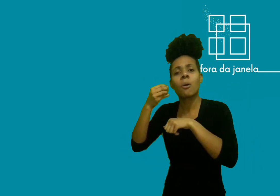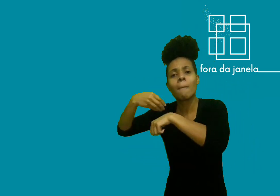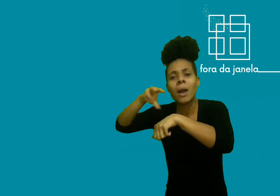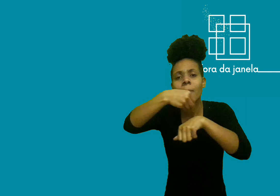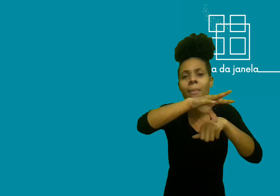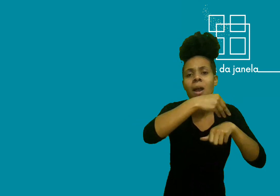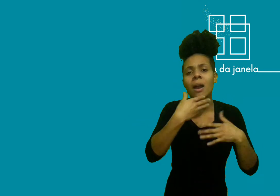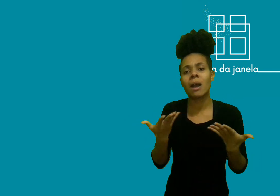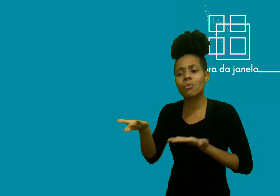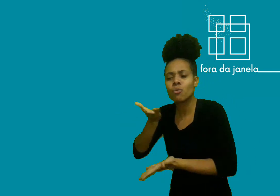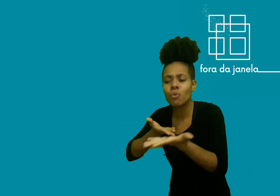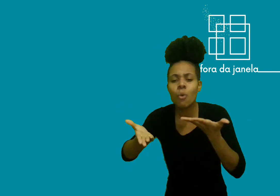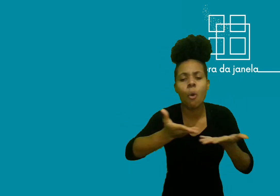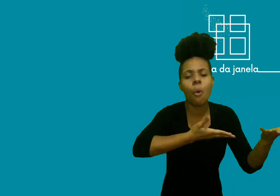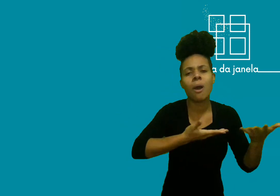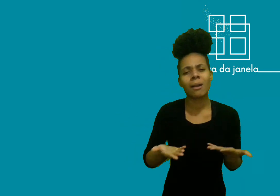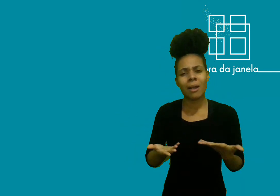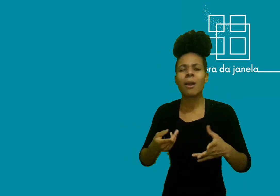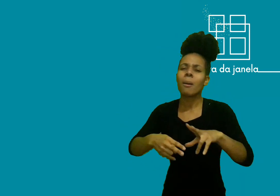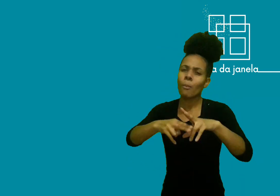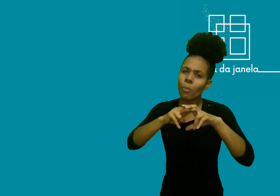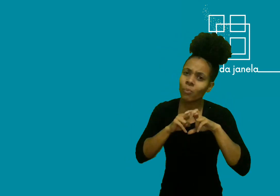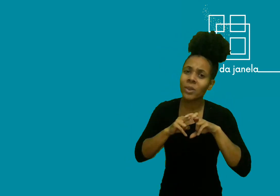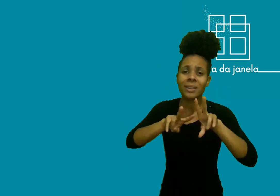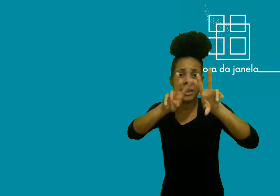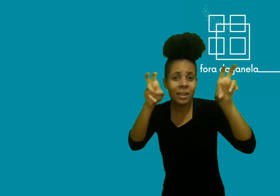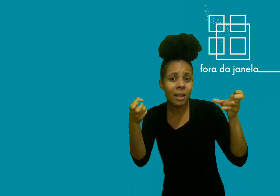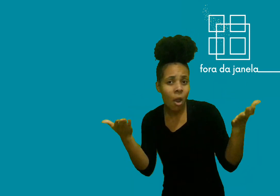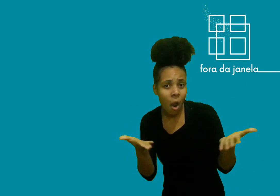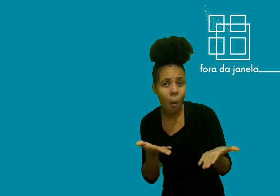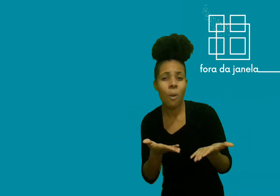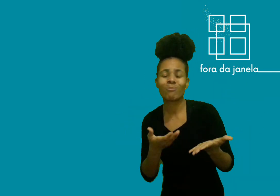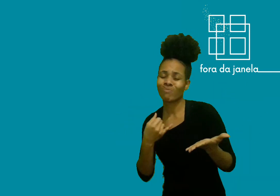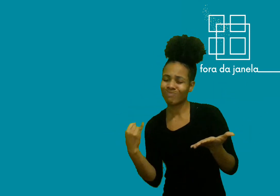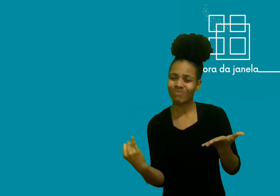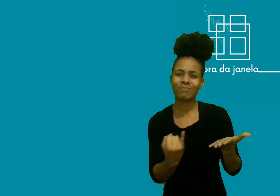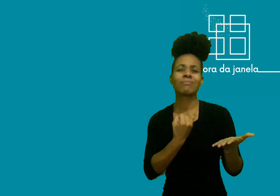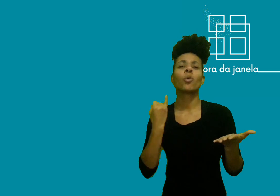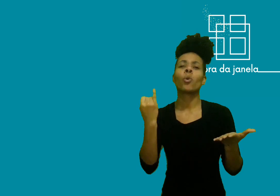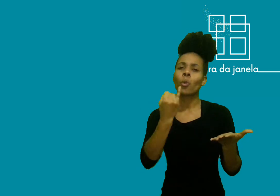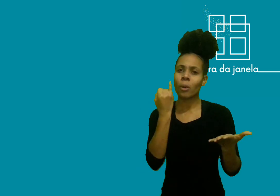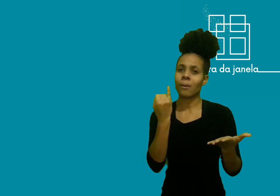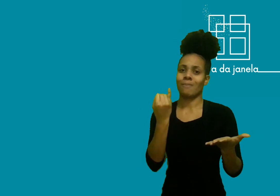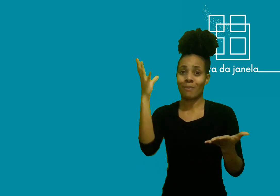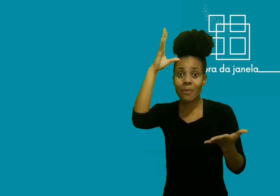sempre dentro de nós, e tentar passar essa mensagem, falar sobre isso. Então, eu acho que esse episódio de hoje ele é